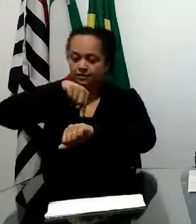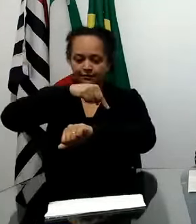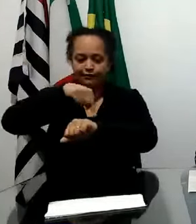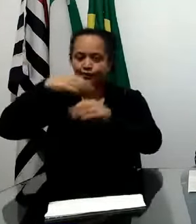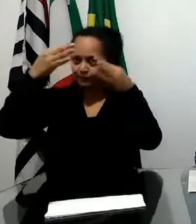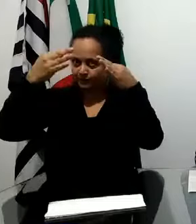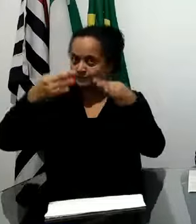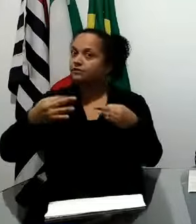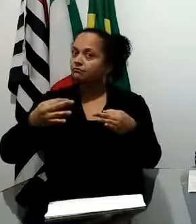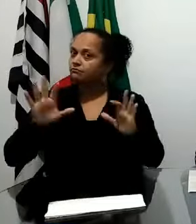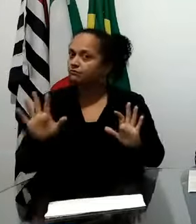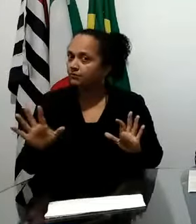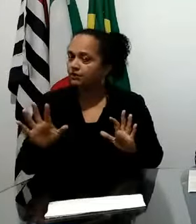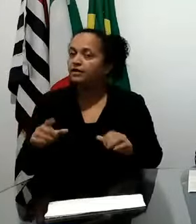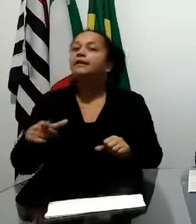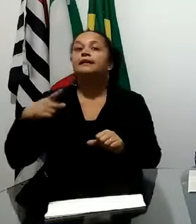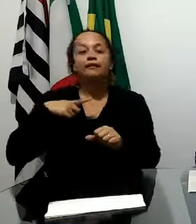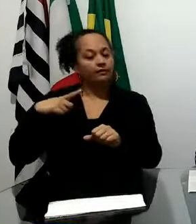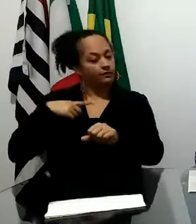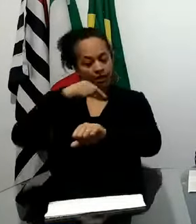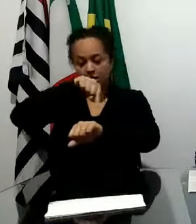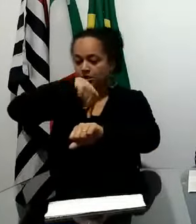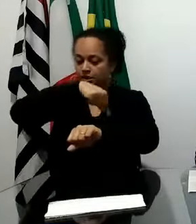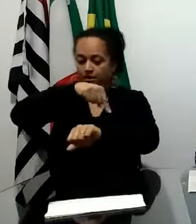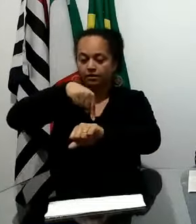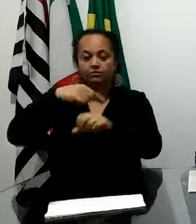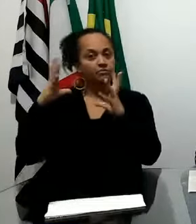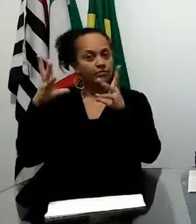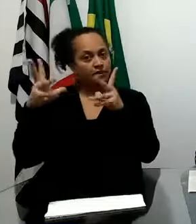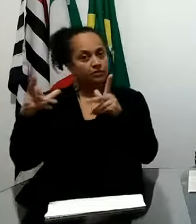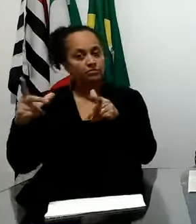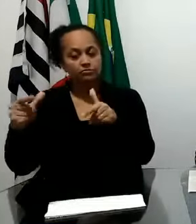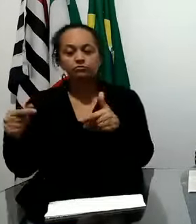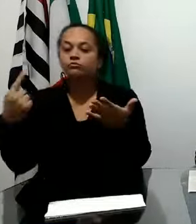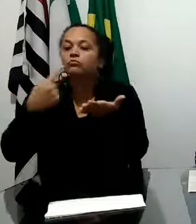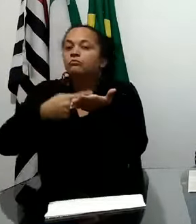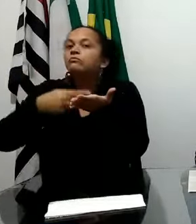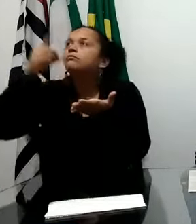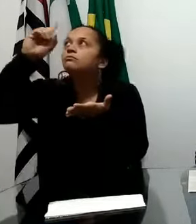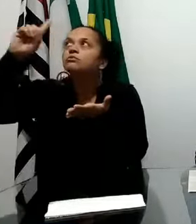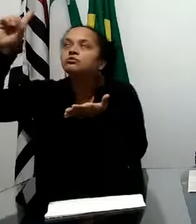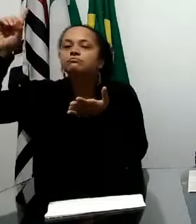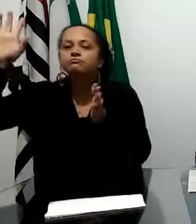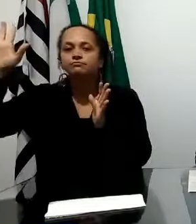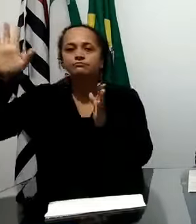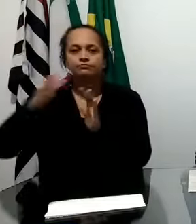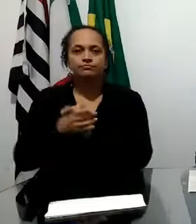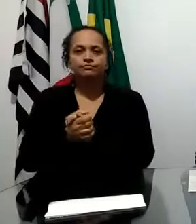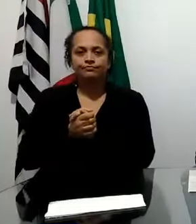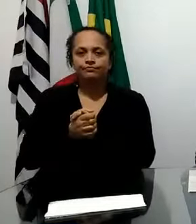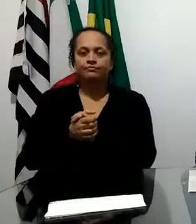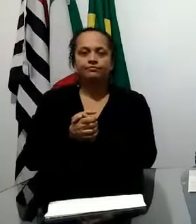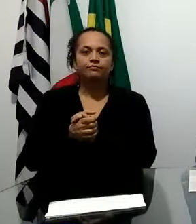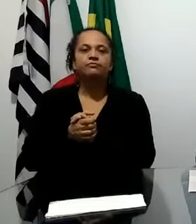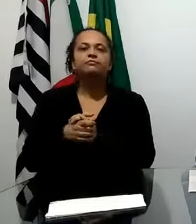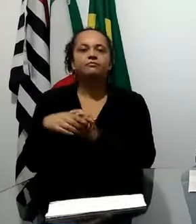há tempo para todo propósito debaixo do céu. Amém? Eu vou ler